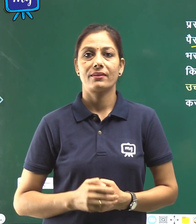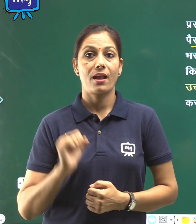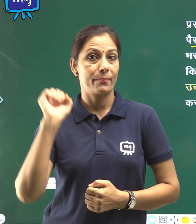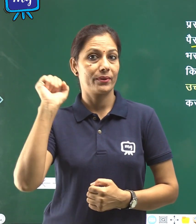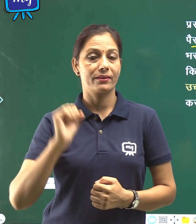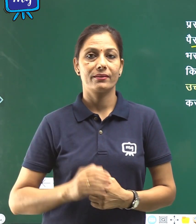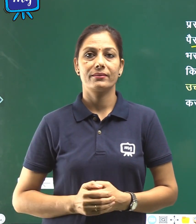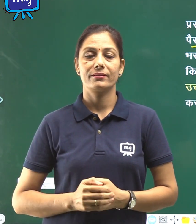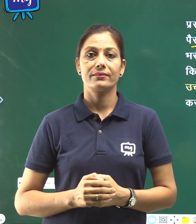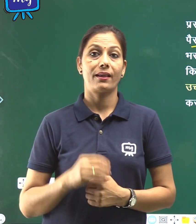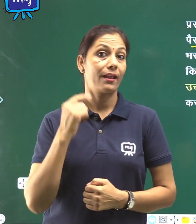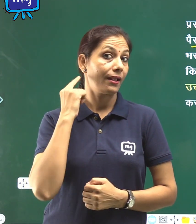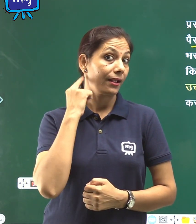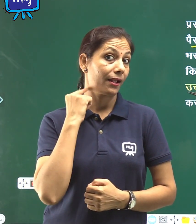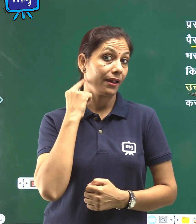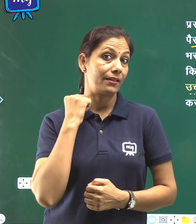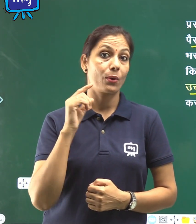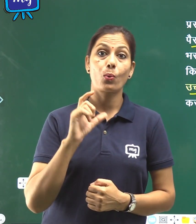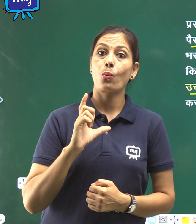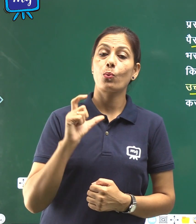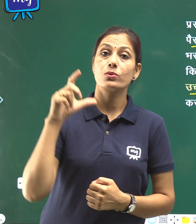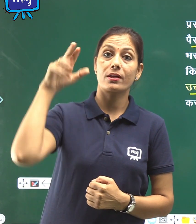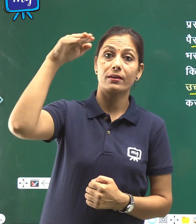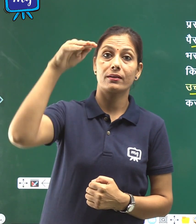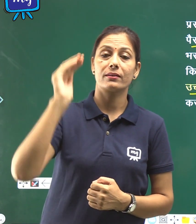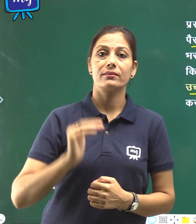अपनी गर्दन उचकाकर